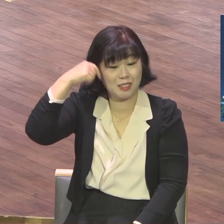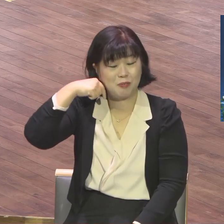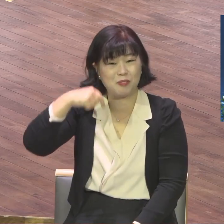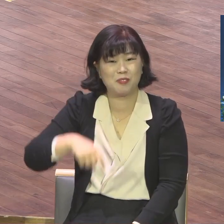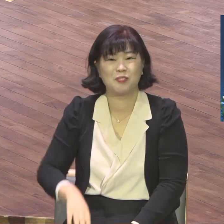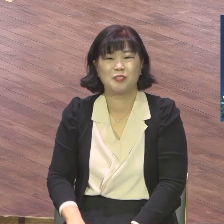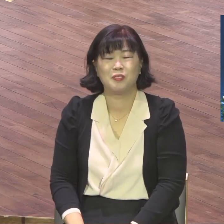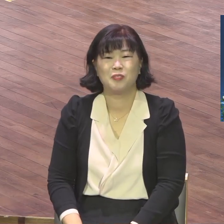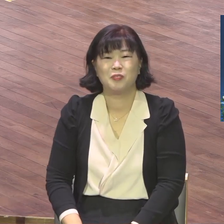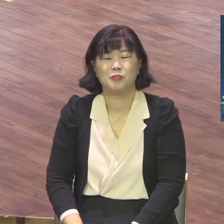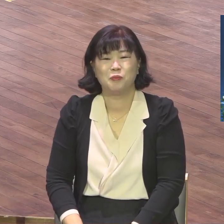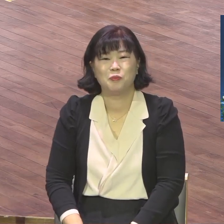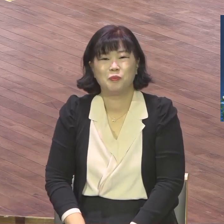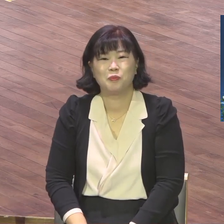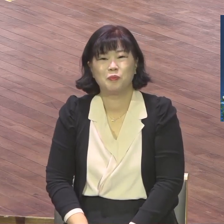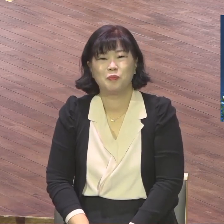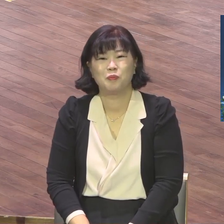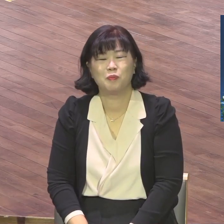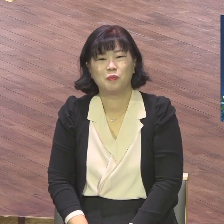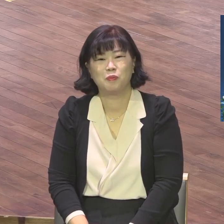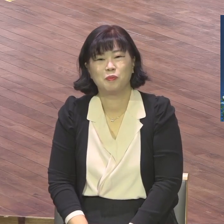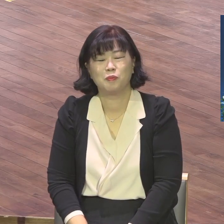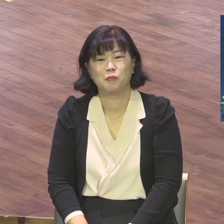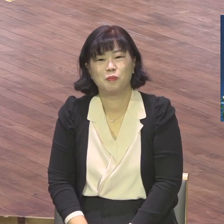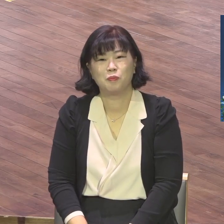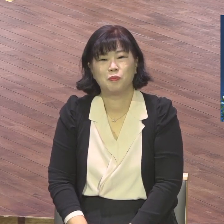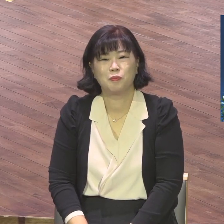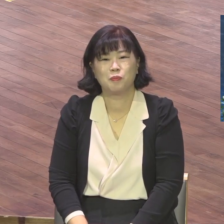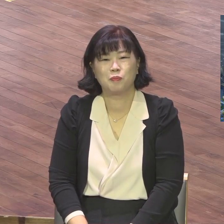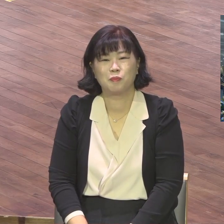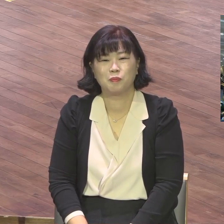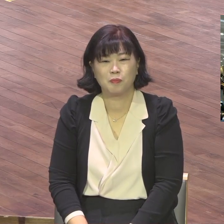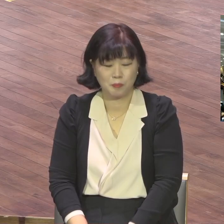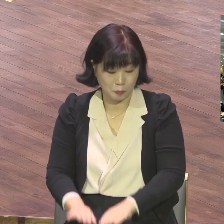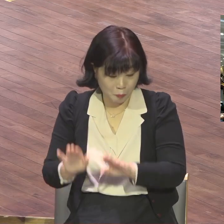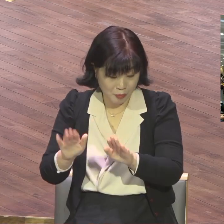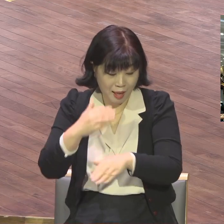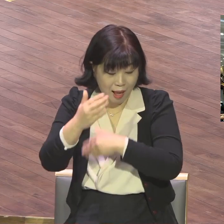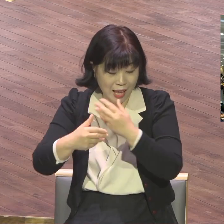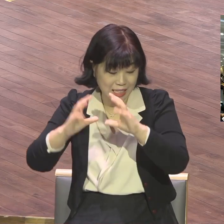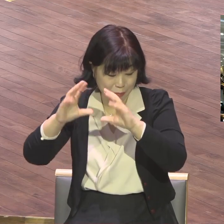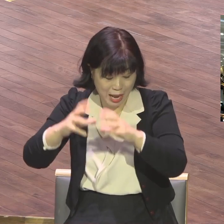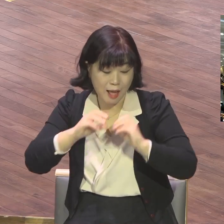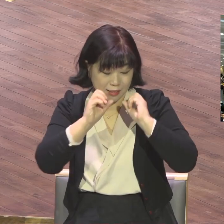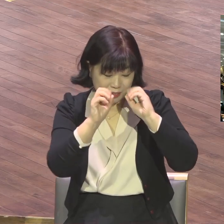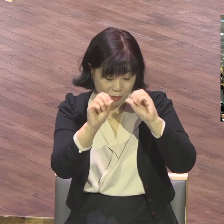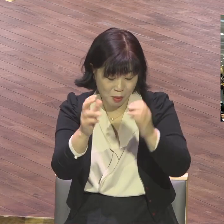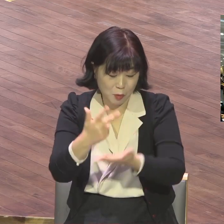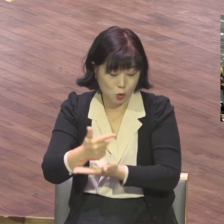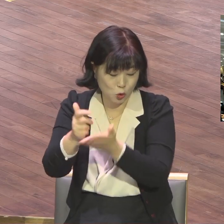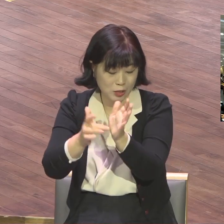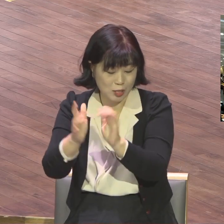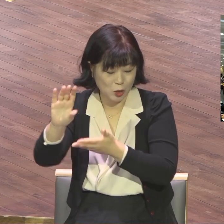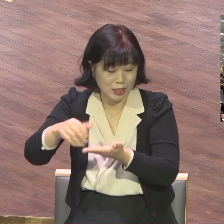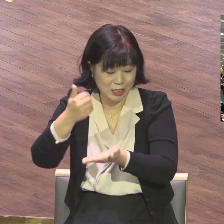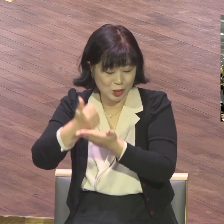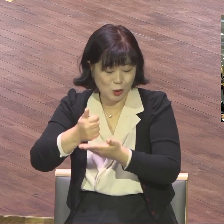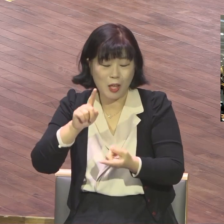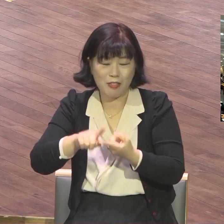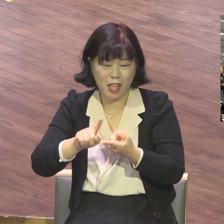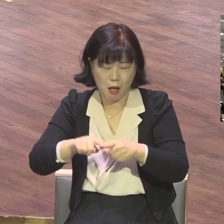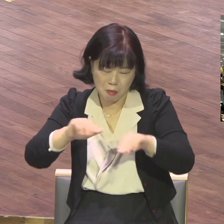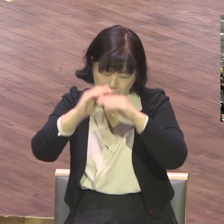마지막 절에서 사도 바울이 하나님의 나라를 전파하며 주 예수 그리스도에 관한 모든